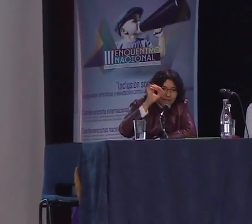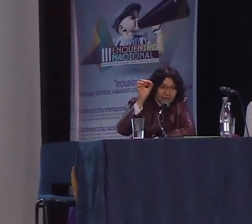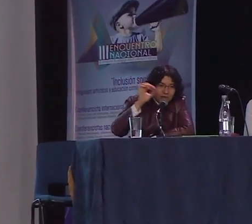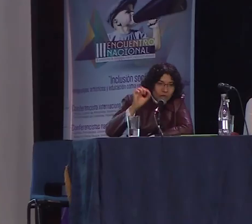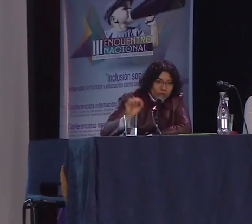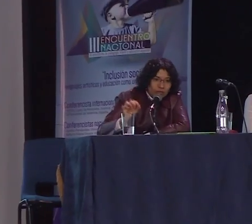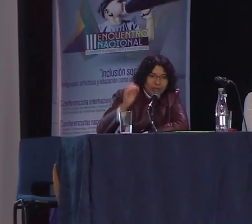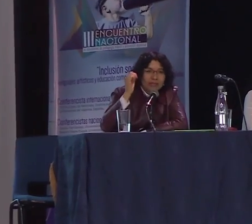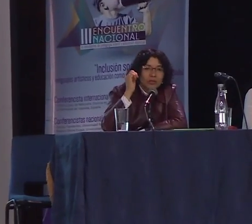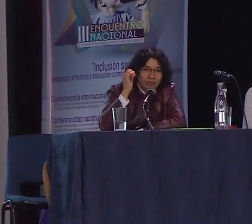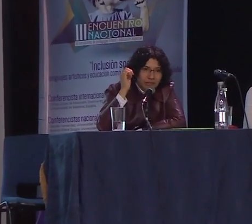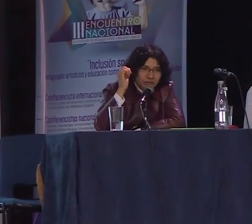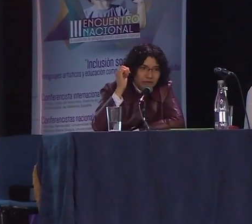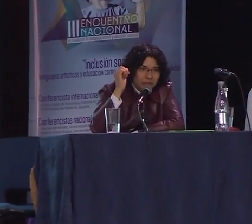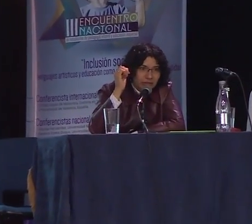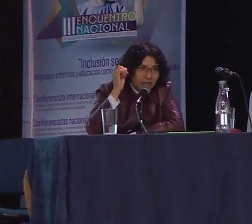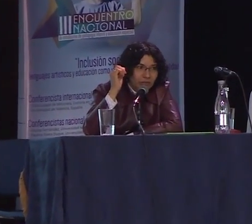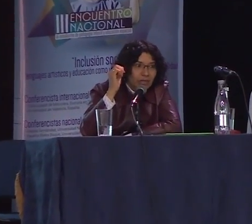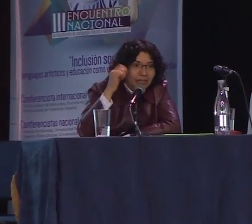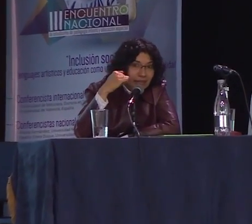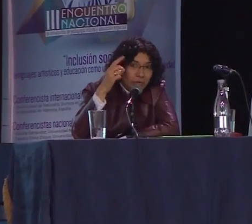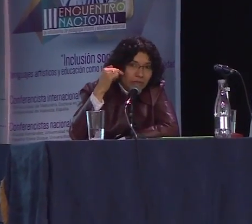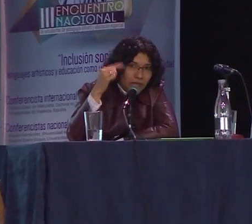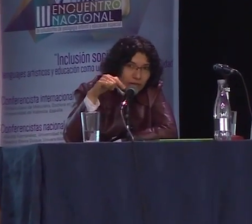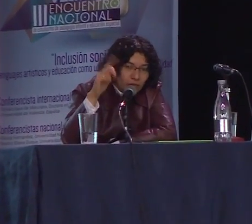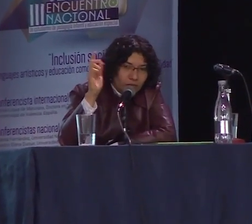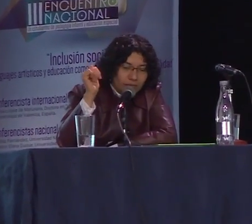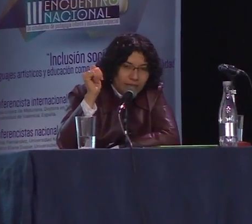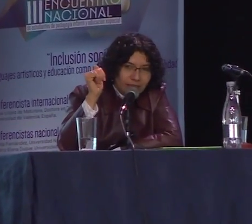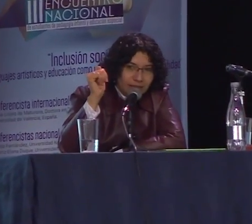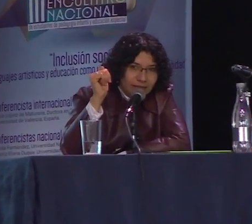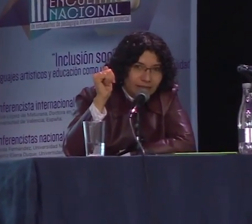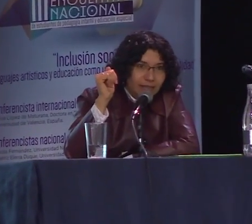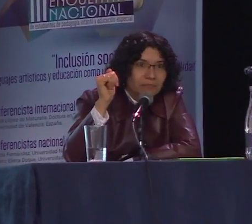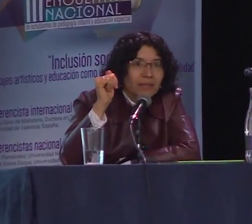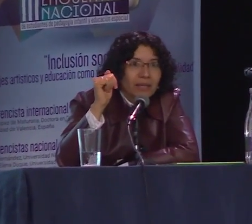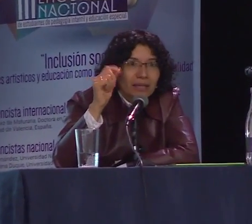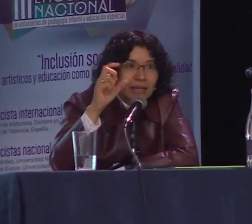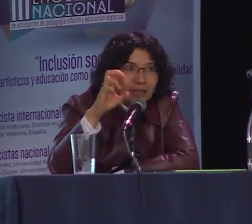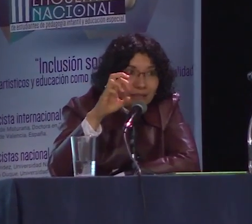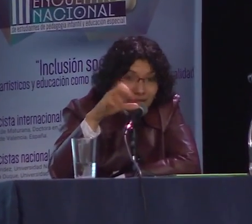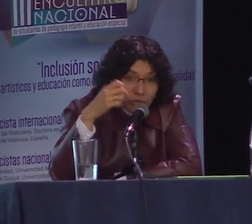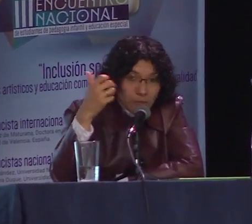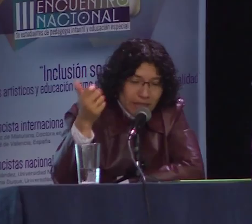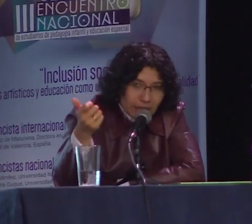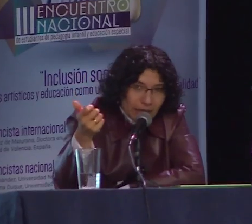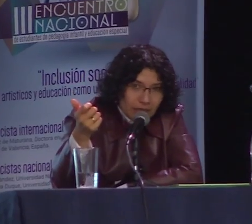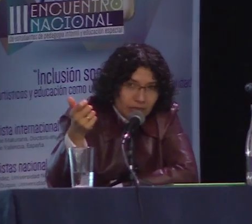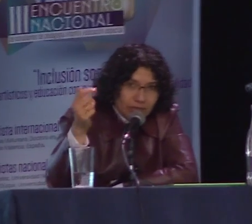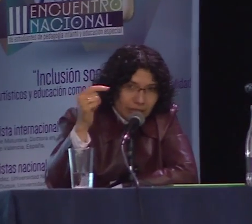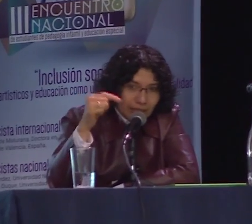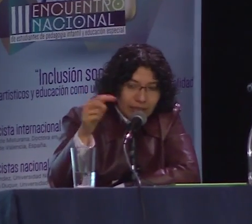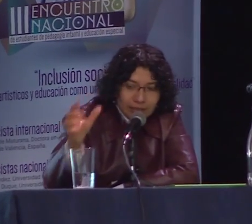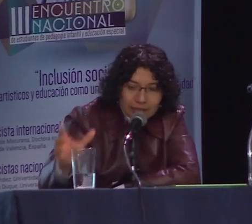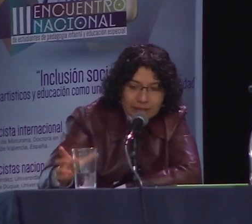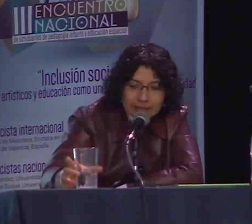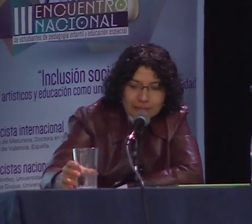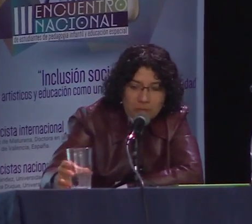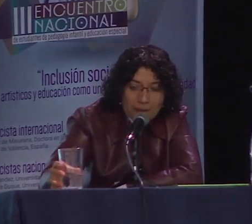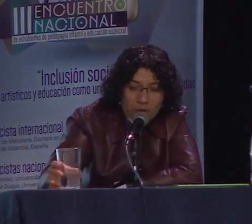entrega una observación diciendo que qué bueno que en Colombia ya se está que se ha duplicado